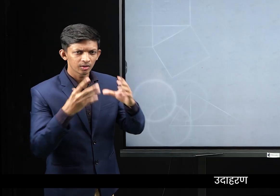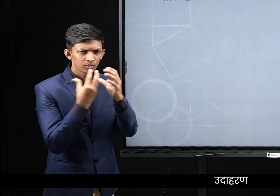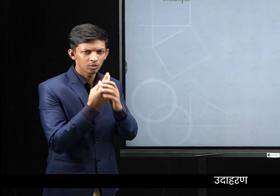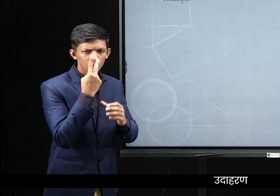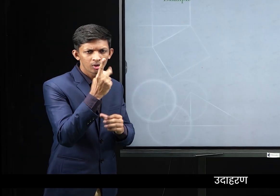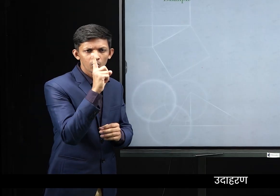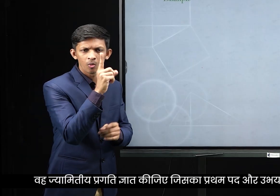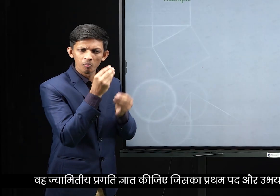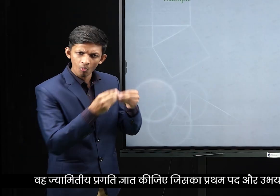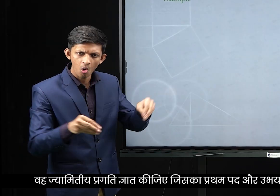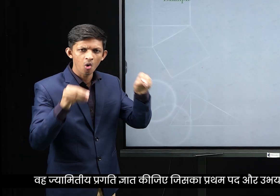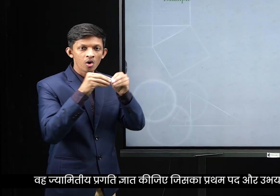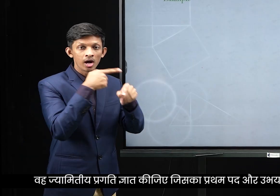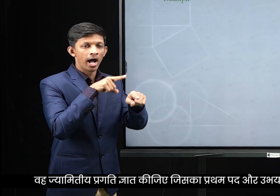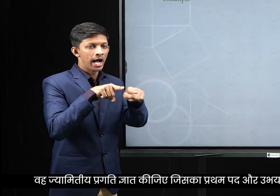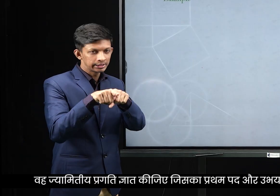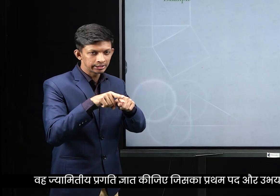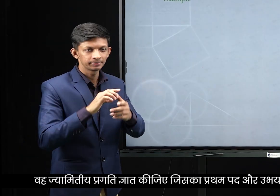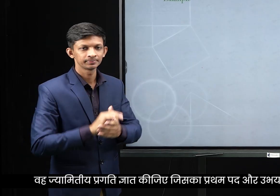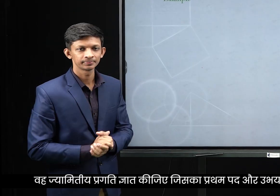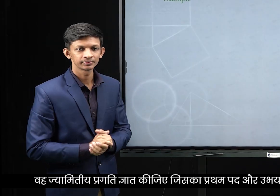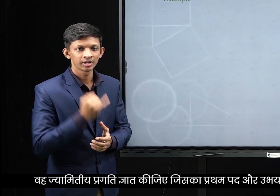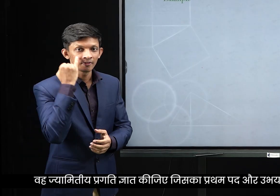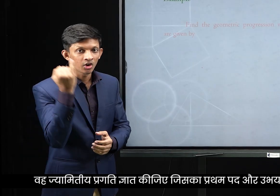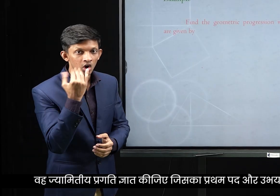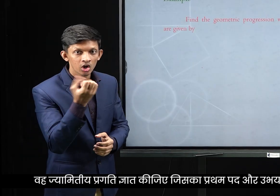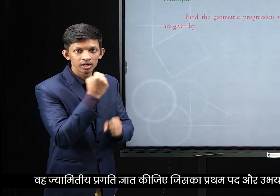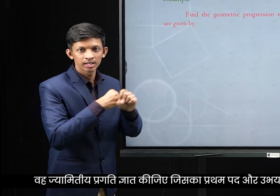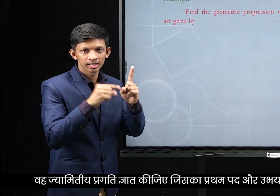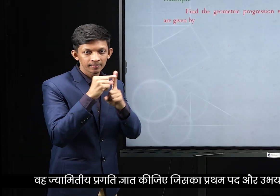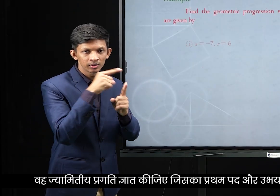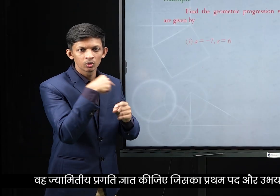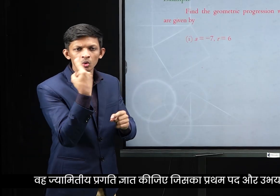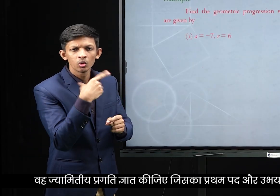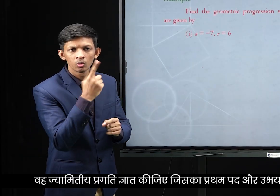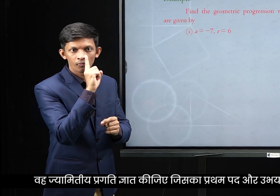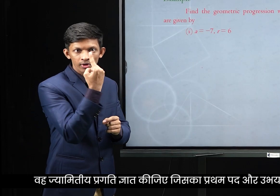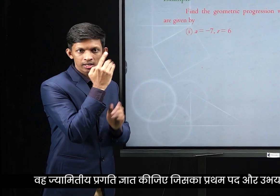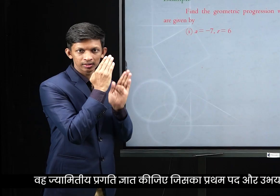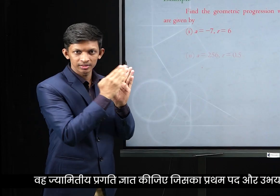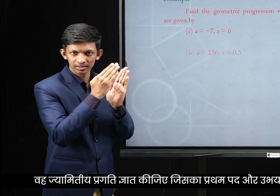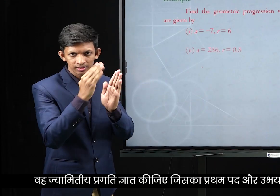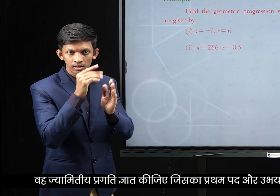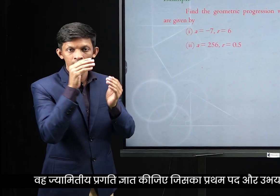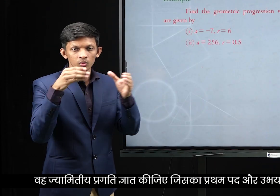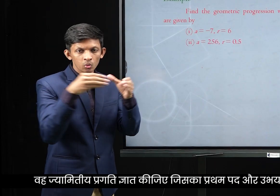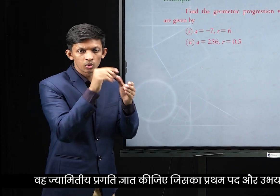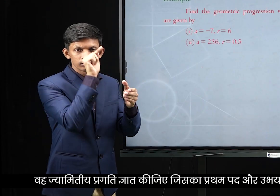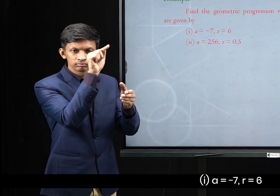उदाहरण, यह ज्यामितीय प्रगति ज्ञात कीजिए जिसका प्रथम पद और उभयनिष्ठ अनुपात निम्न द्वारा दिया गया